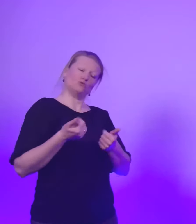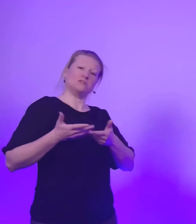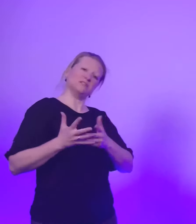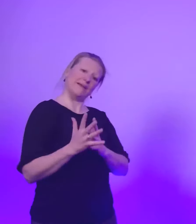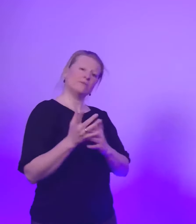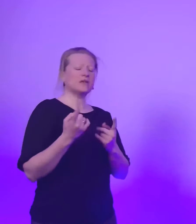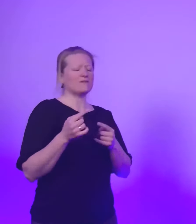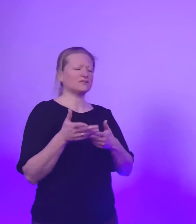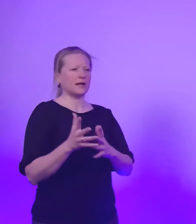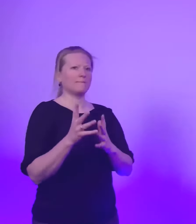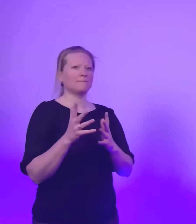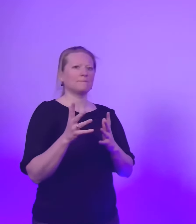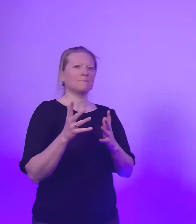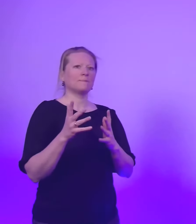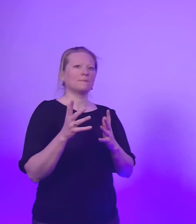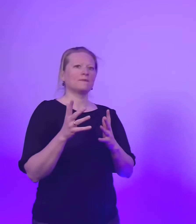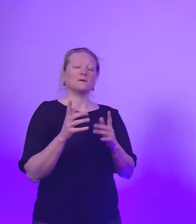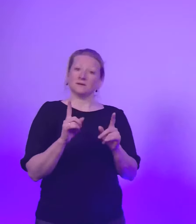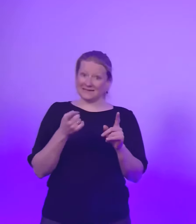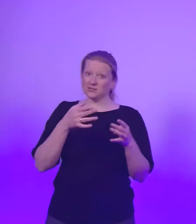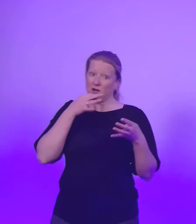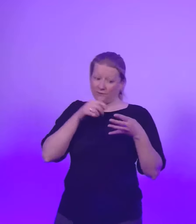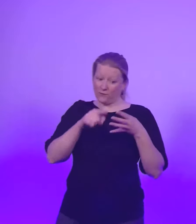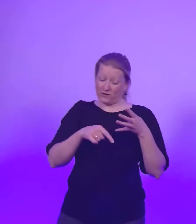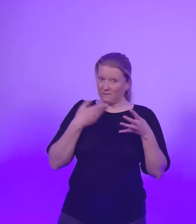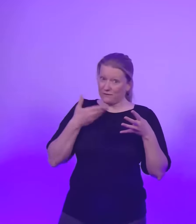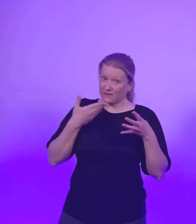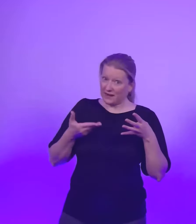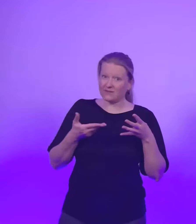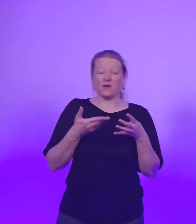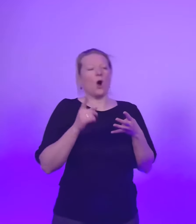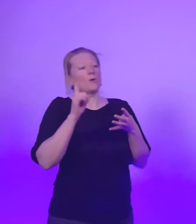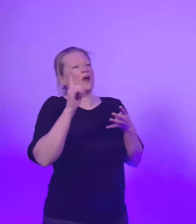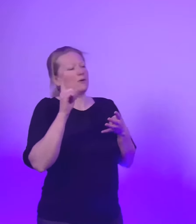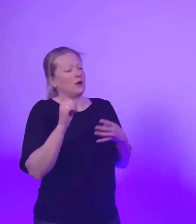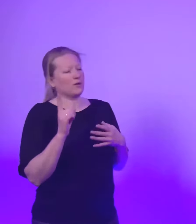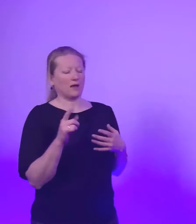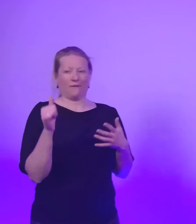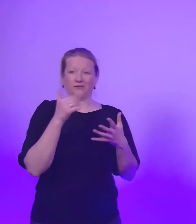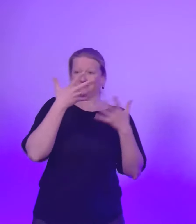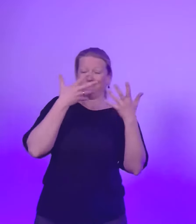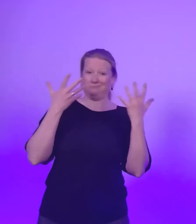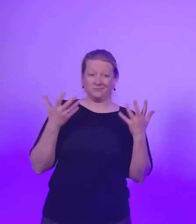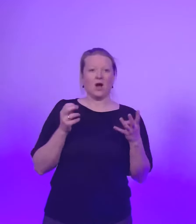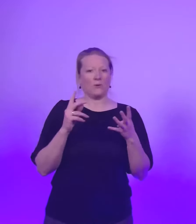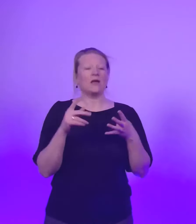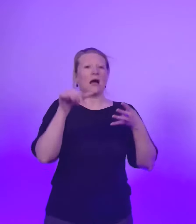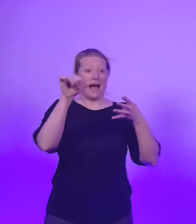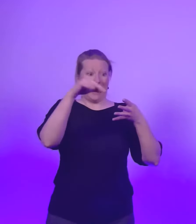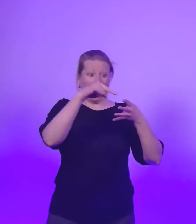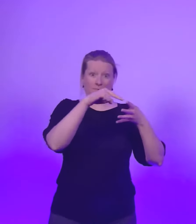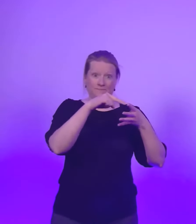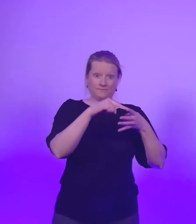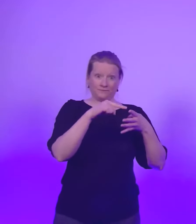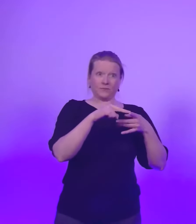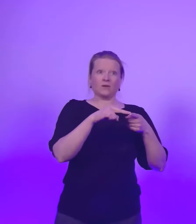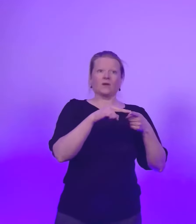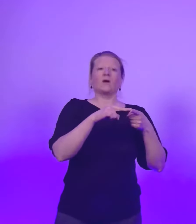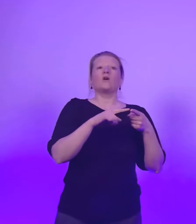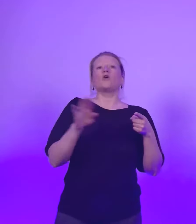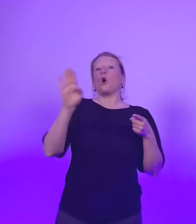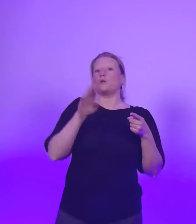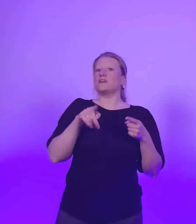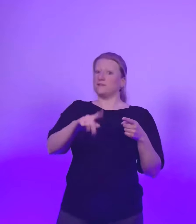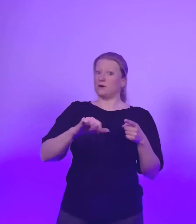Ja. Ik moet eerst nog even de antwoorden geven trouwens. Oh ja, anders weet ik natuurlijk helemaal niet. Nee! A. God heeft jou zelf